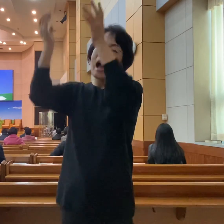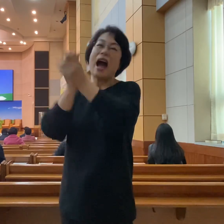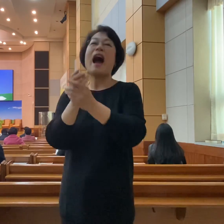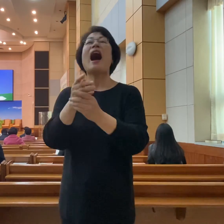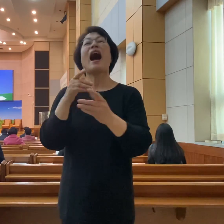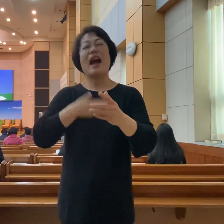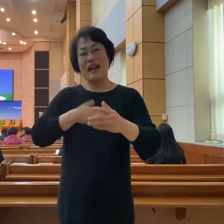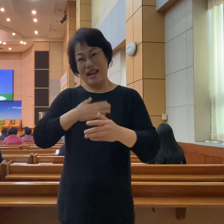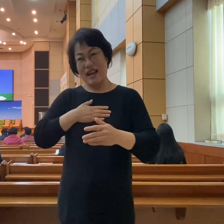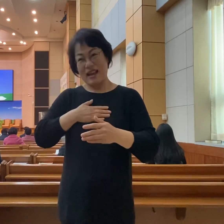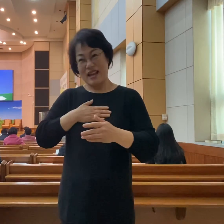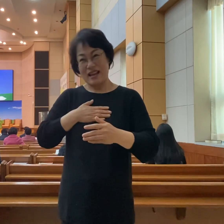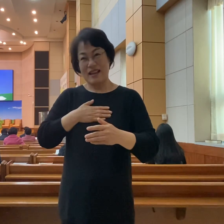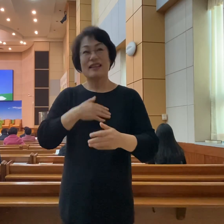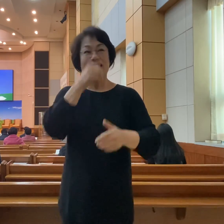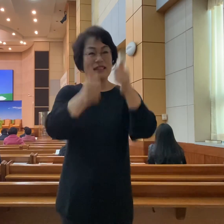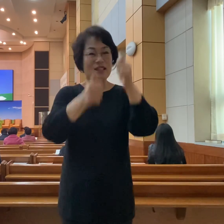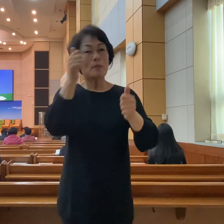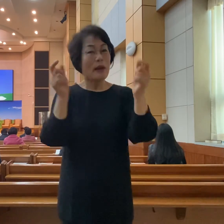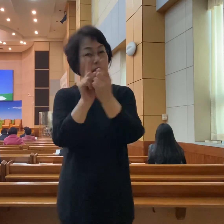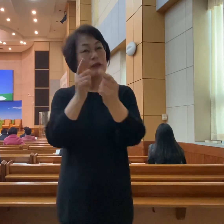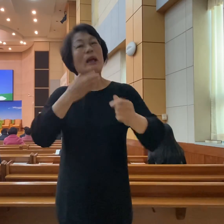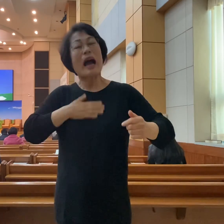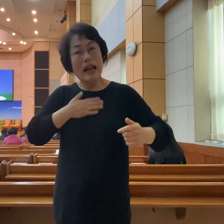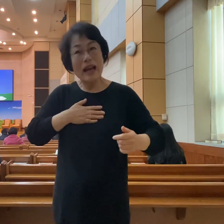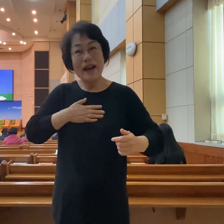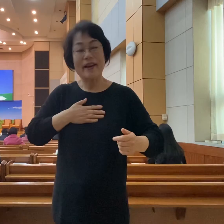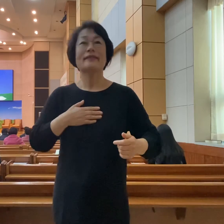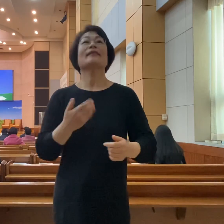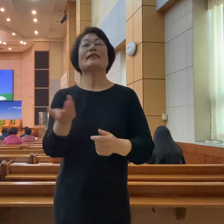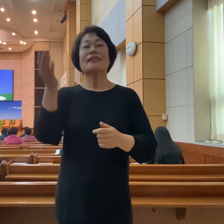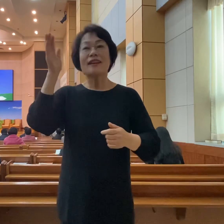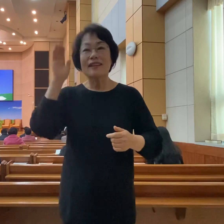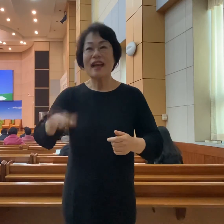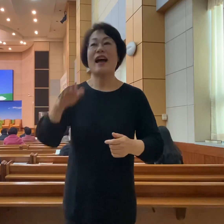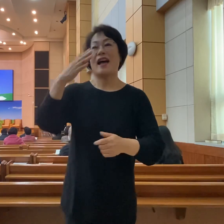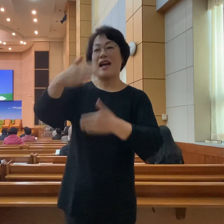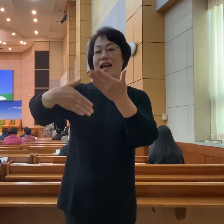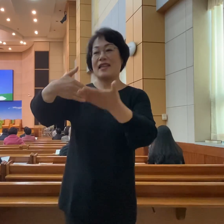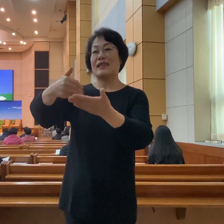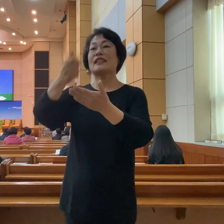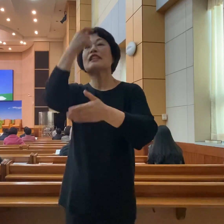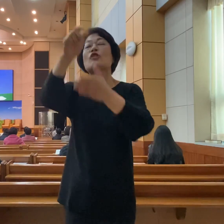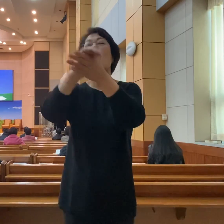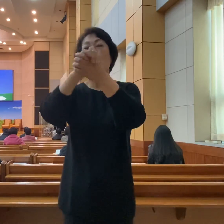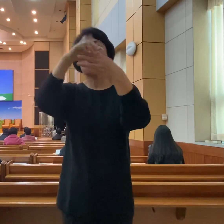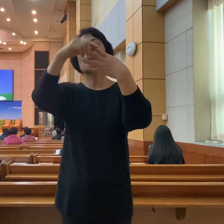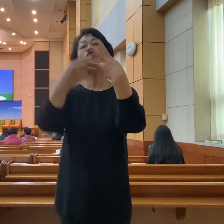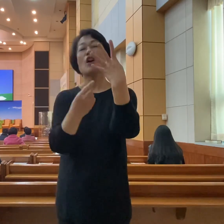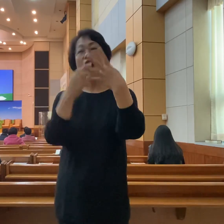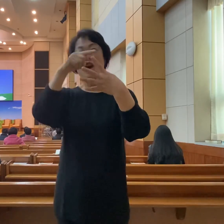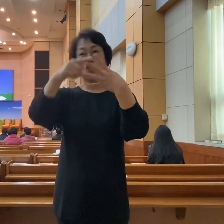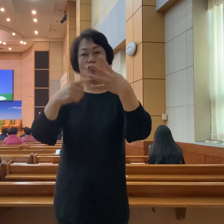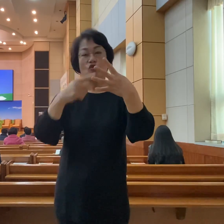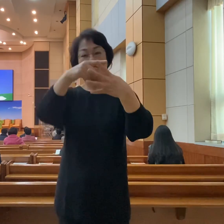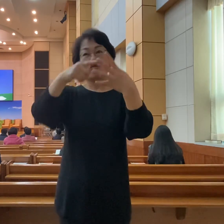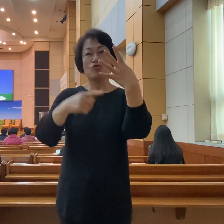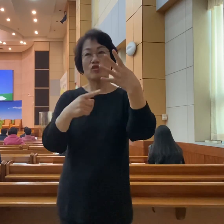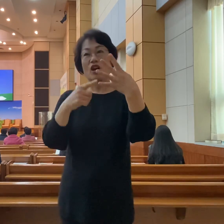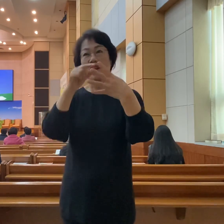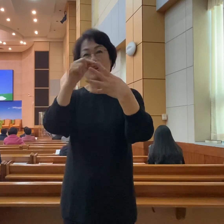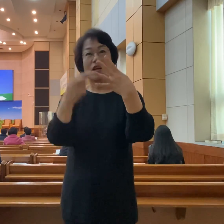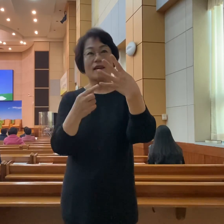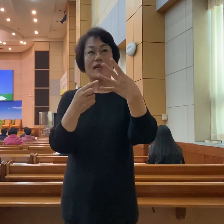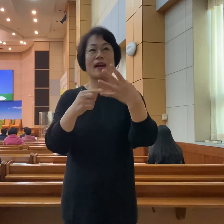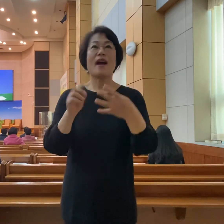계시는 것이 그러나 기도할 때 우선순위가 하나님이니까 내가 먹을 것이 필요하고 일자리가